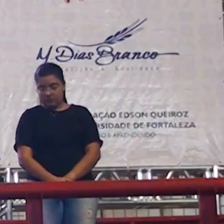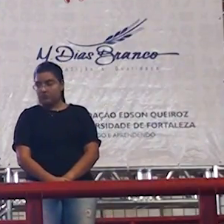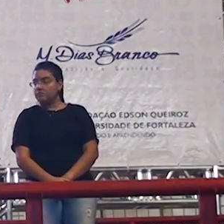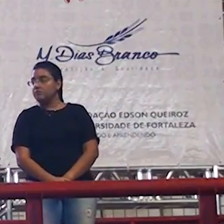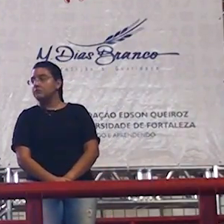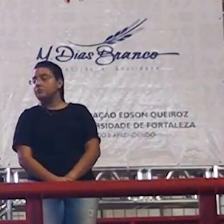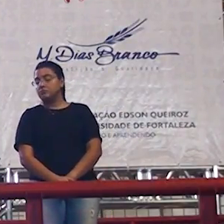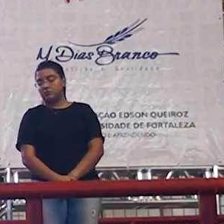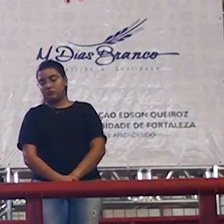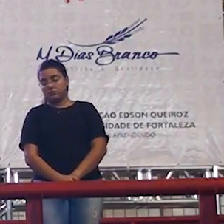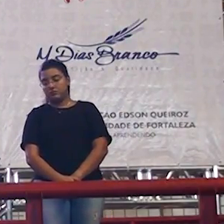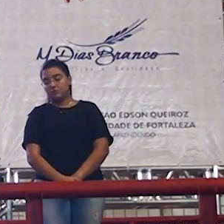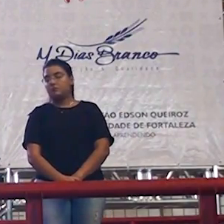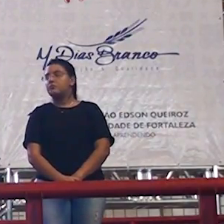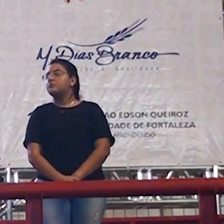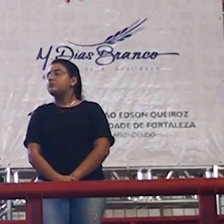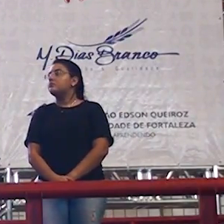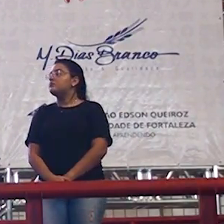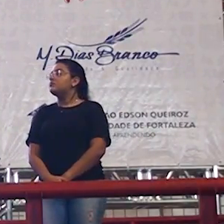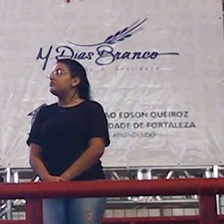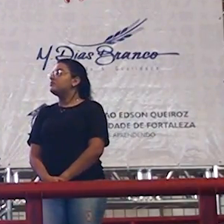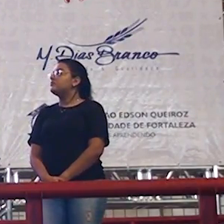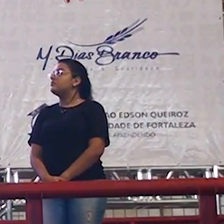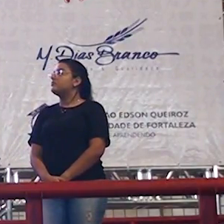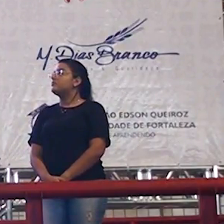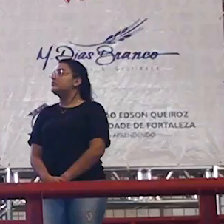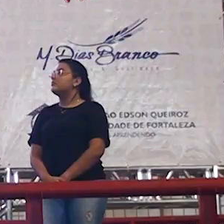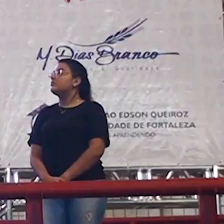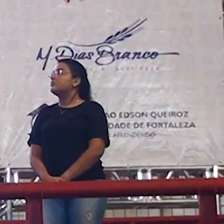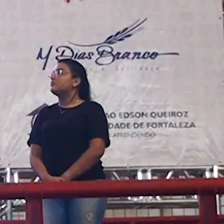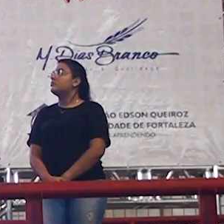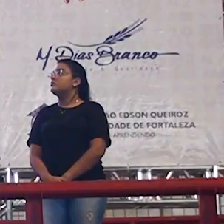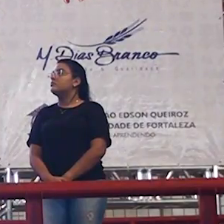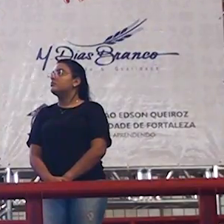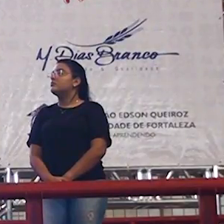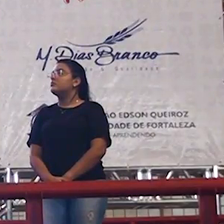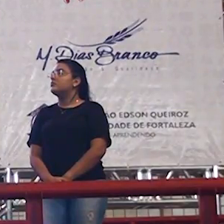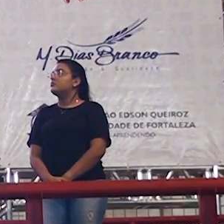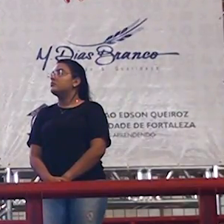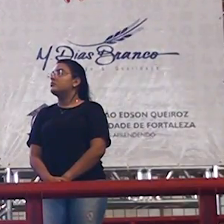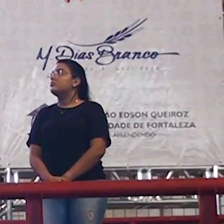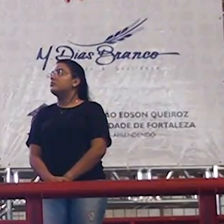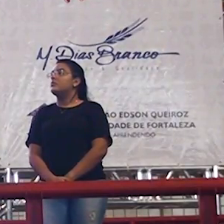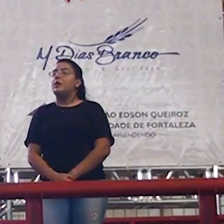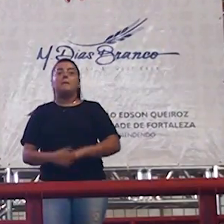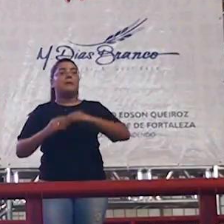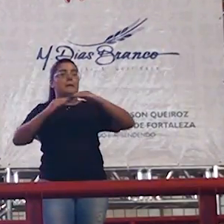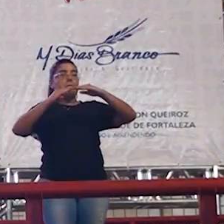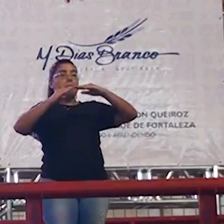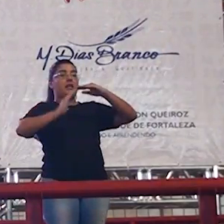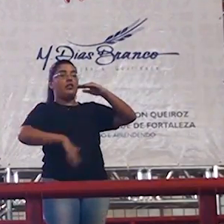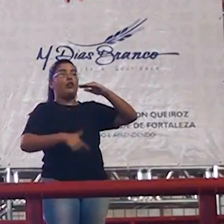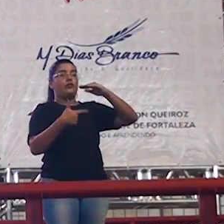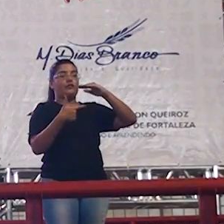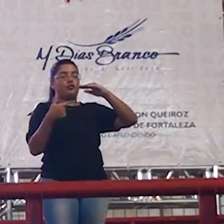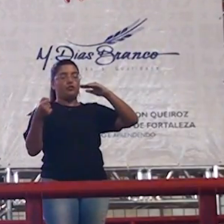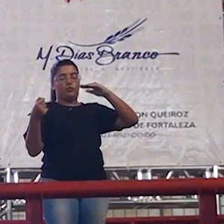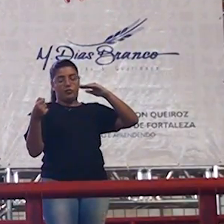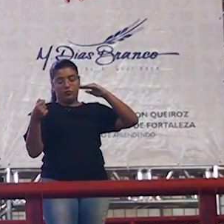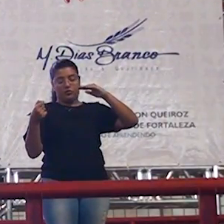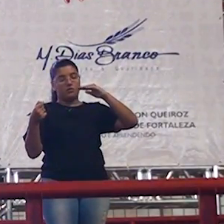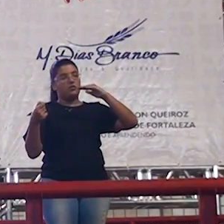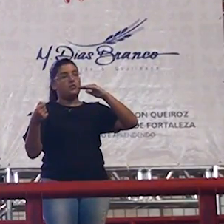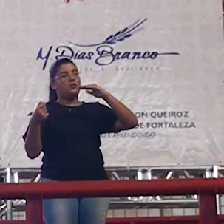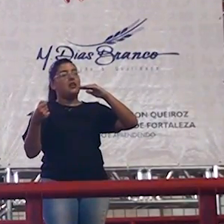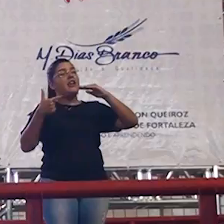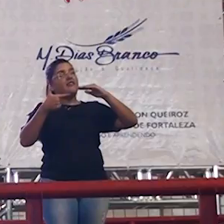você utilizasse 1,4, ia dar que o R é menor do que raiz do que 28. E aí você ia